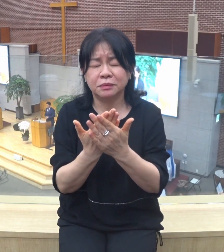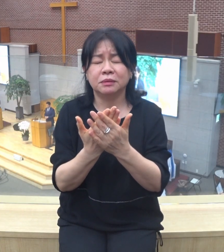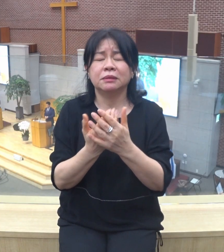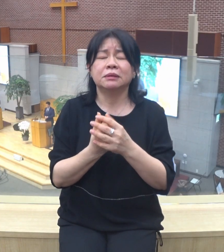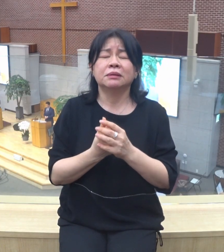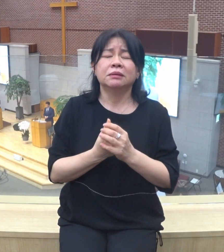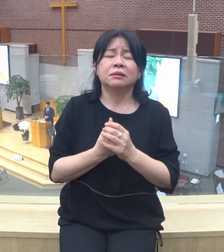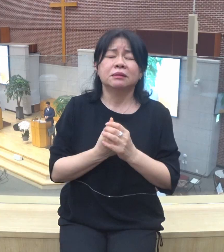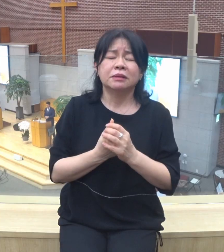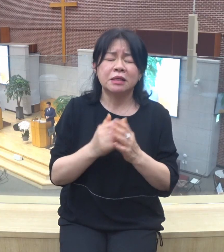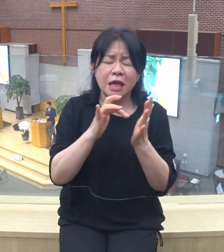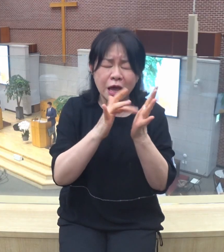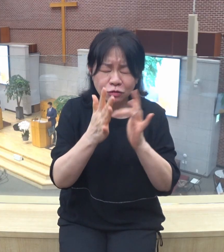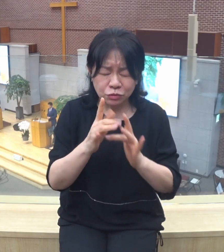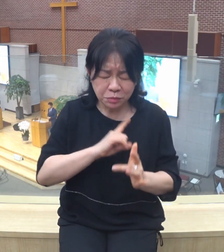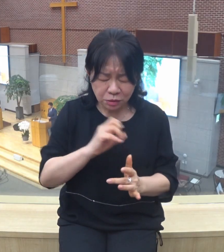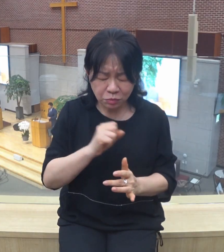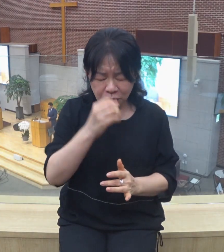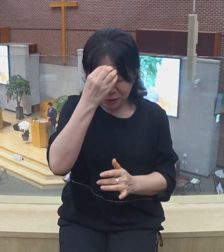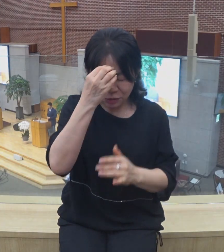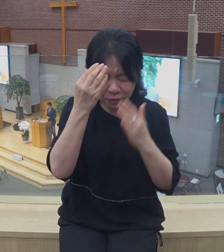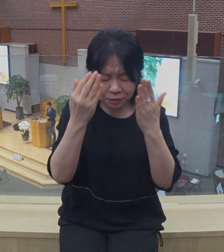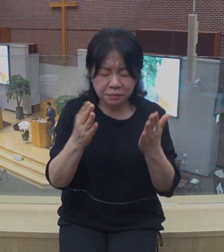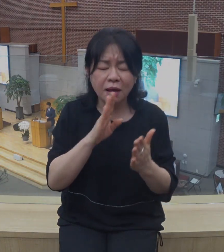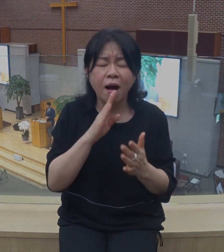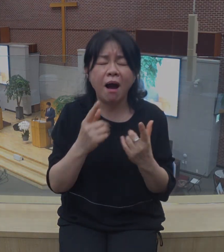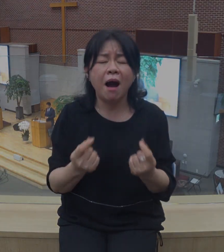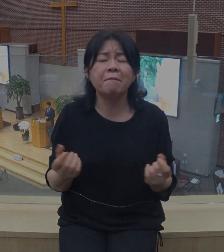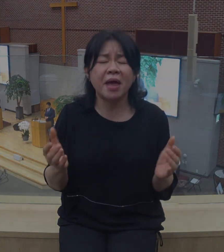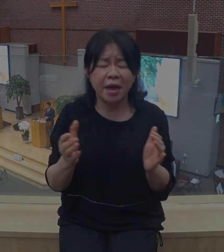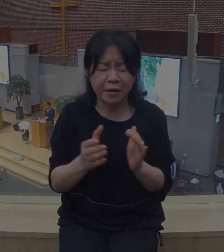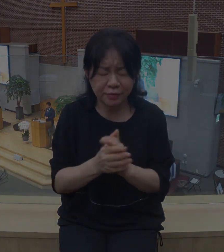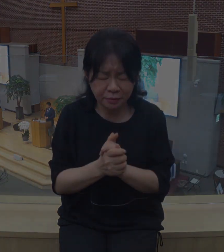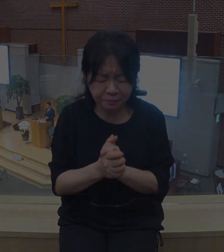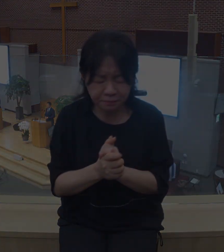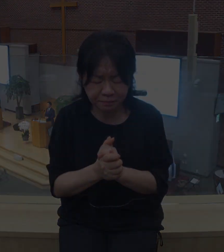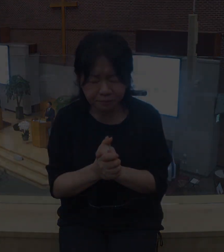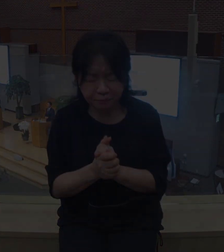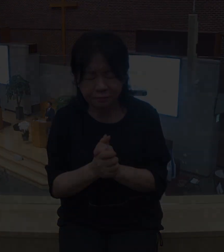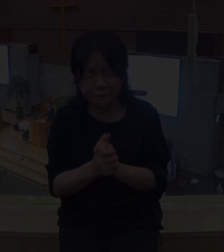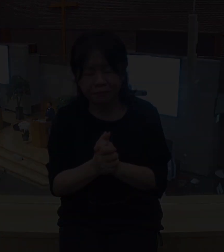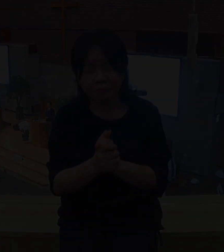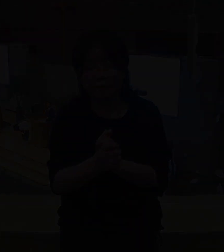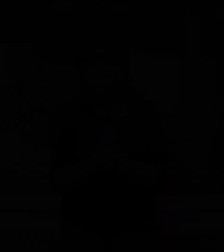살게 하소서. 예수님의 이름으로 기도합니다. 아멘.